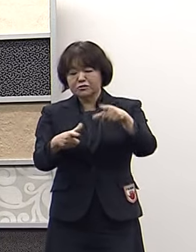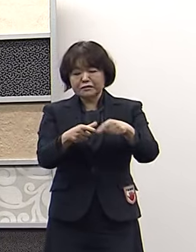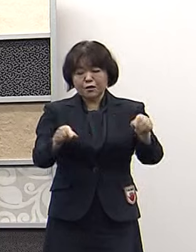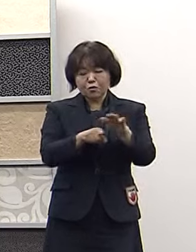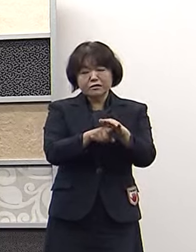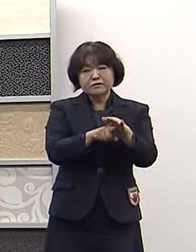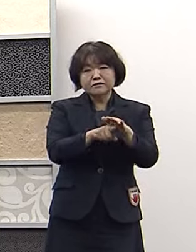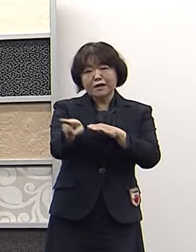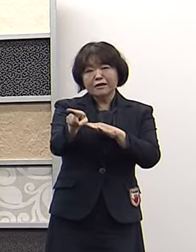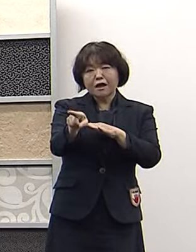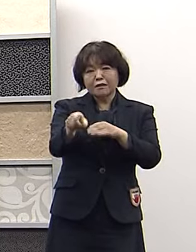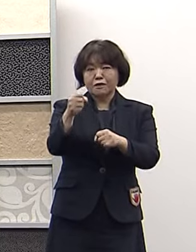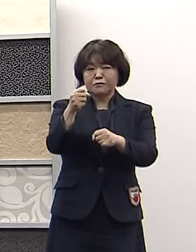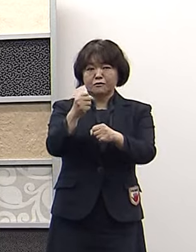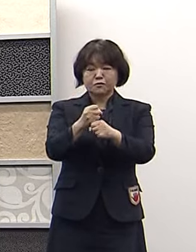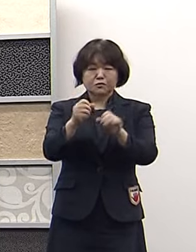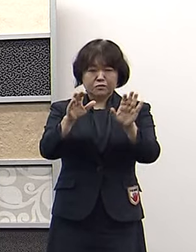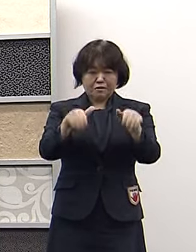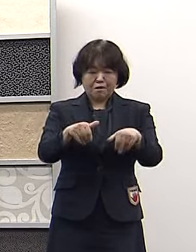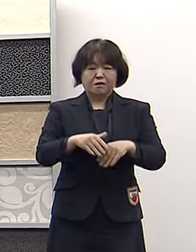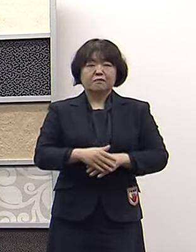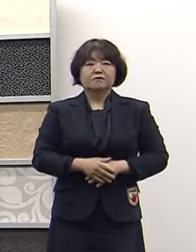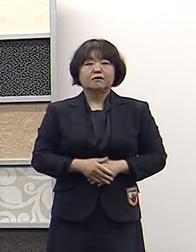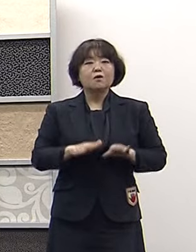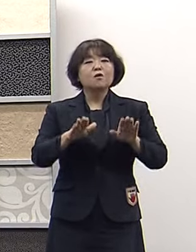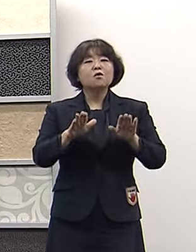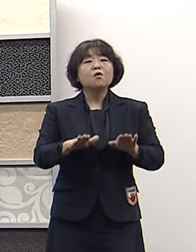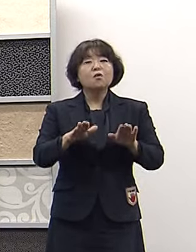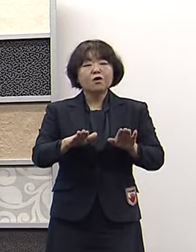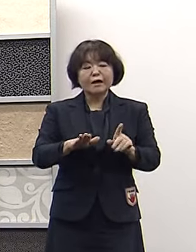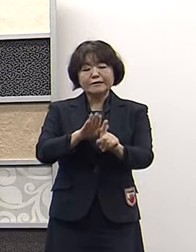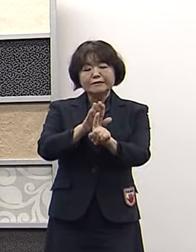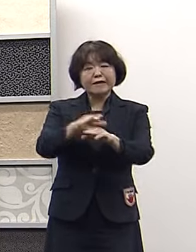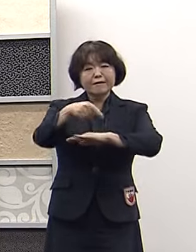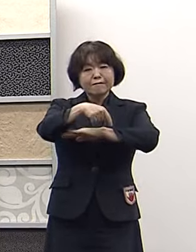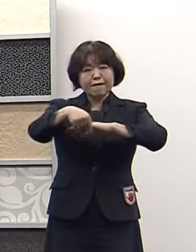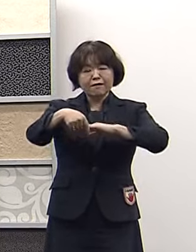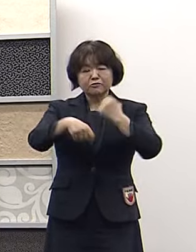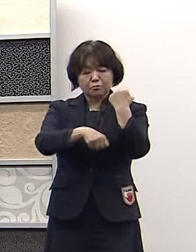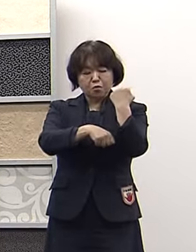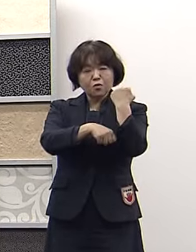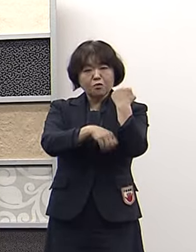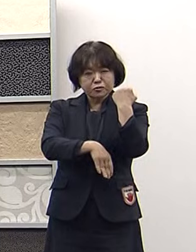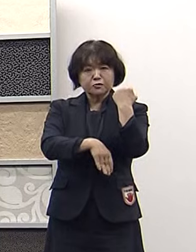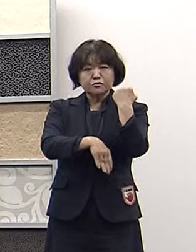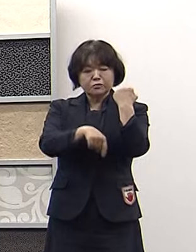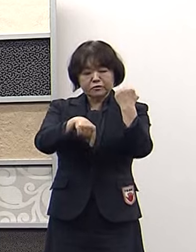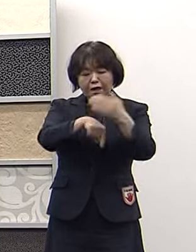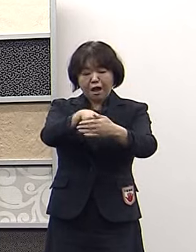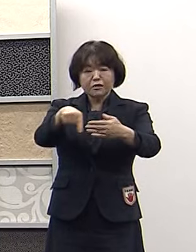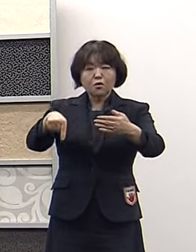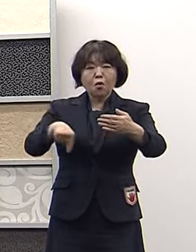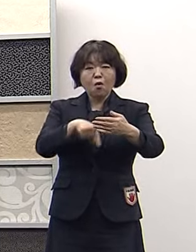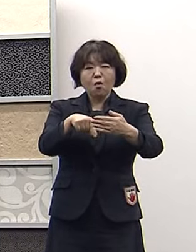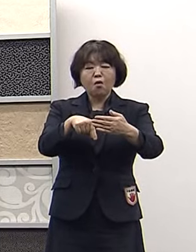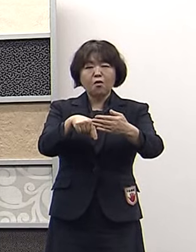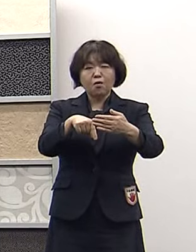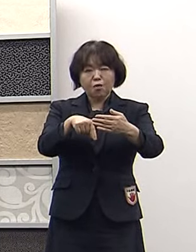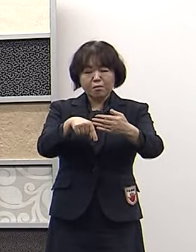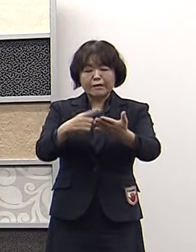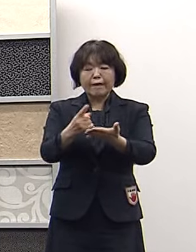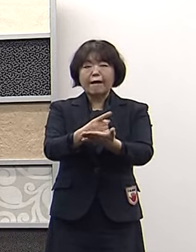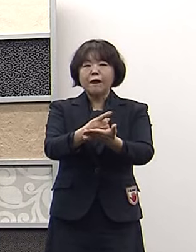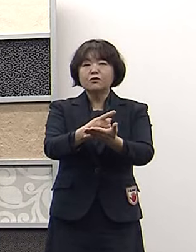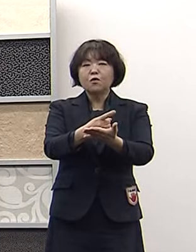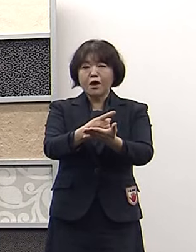て策定をいたしましたが、今回、ヤングケアラー支援計画に基づく施策展開、あるいはガイドライン